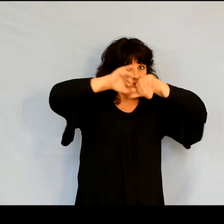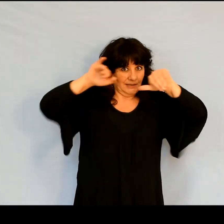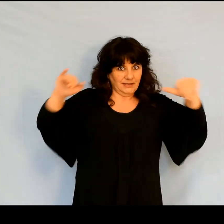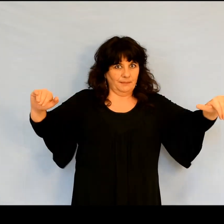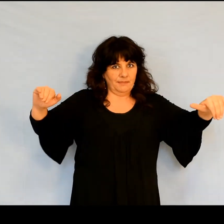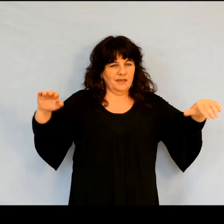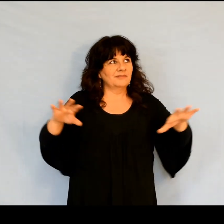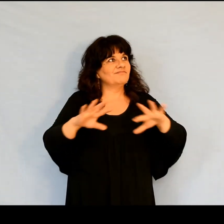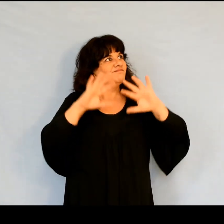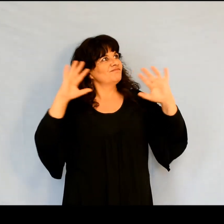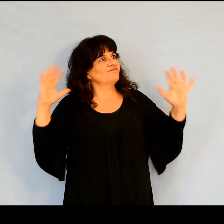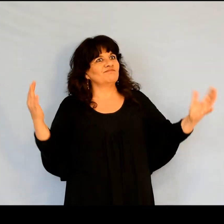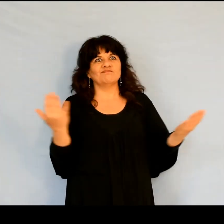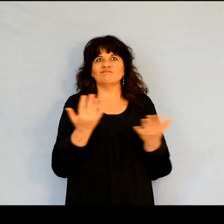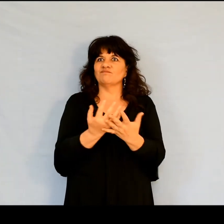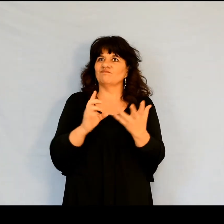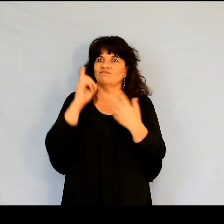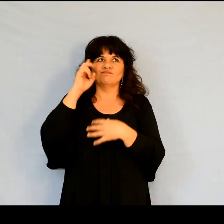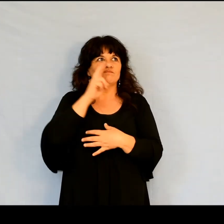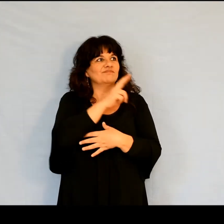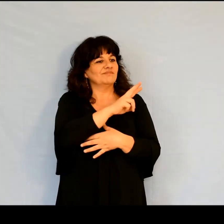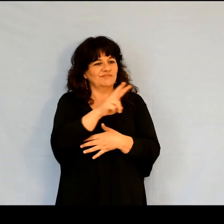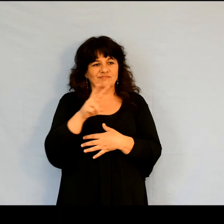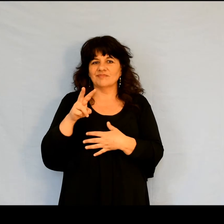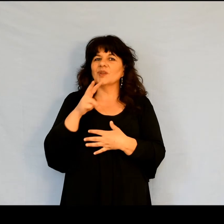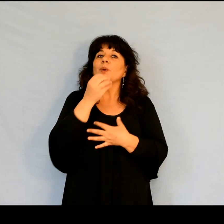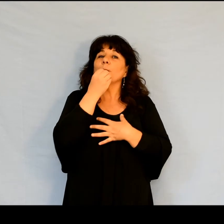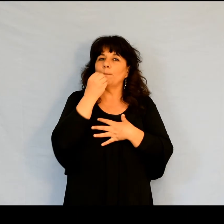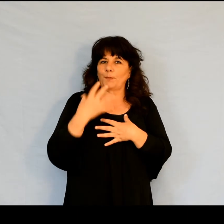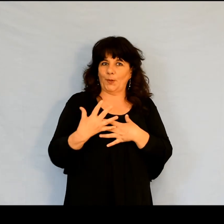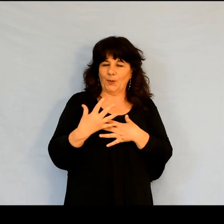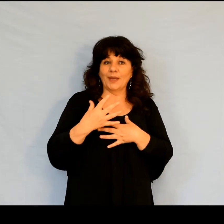Il y eut un soir, il y eut un matin,